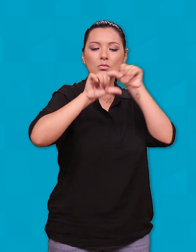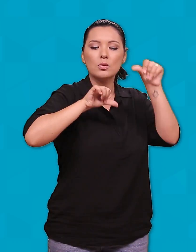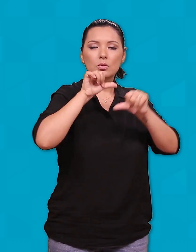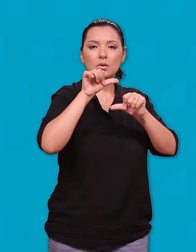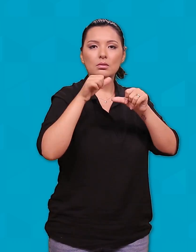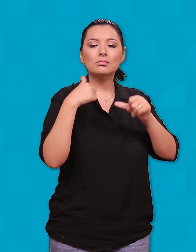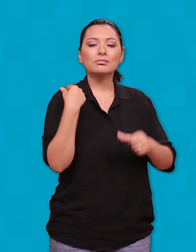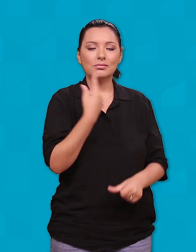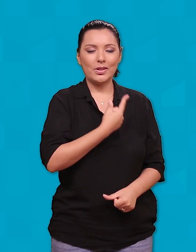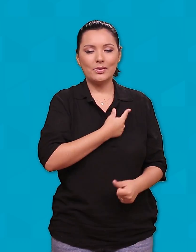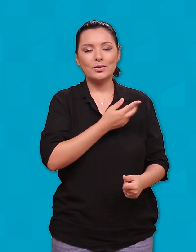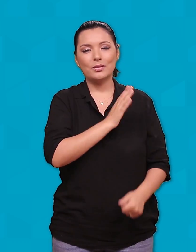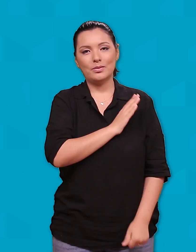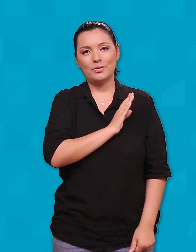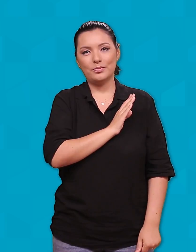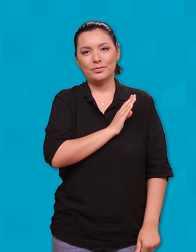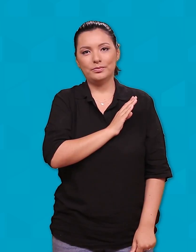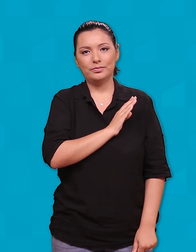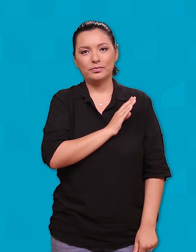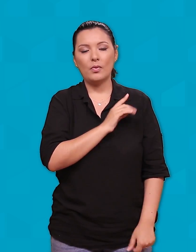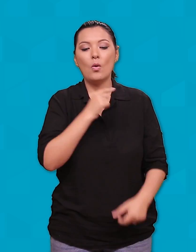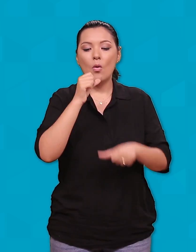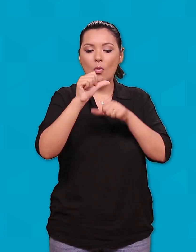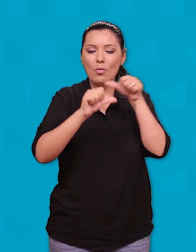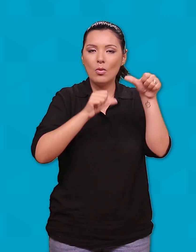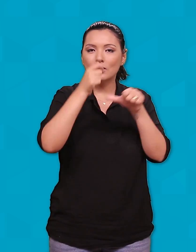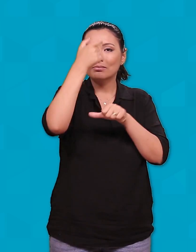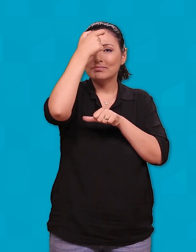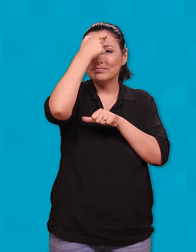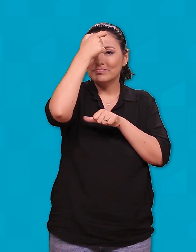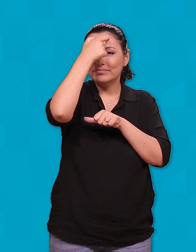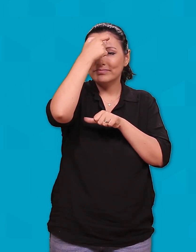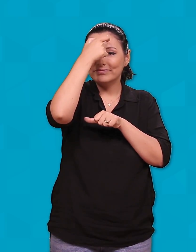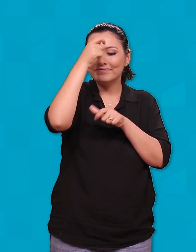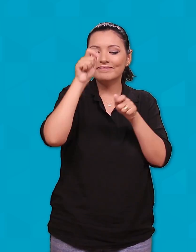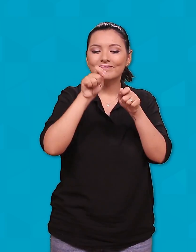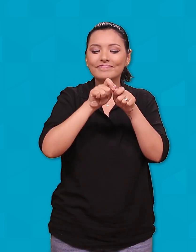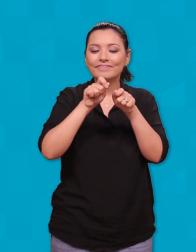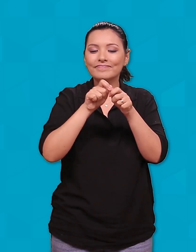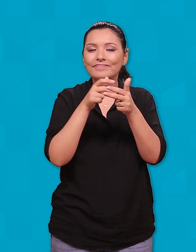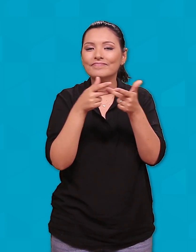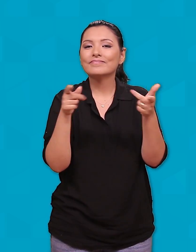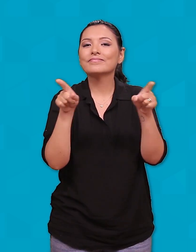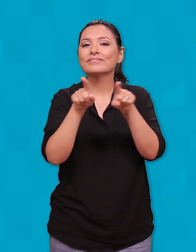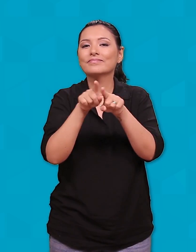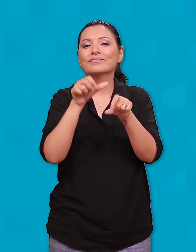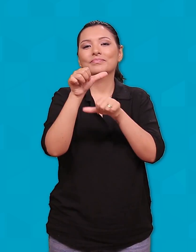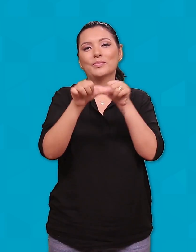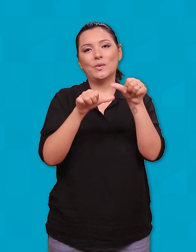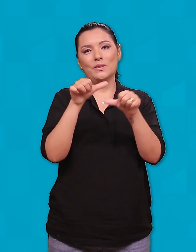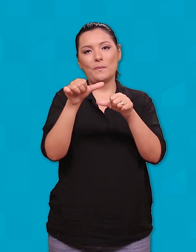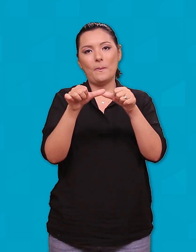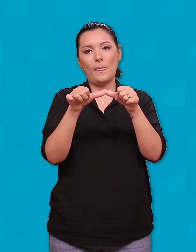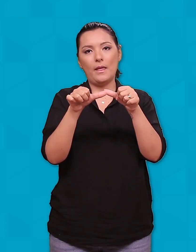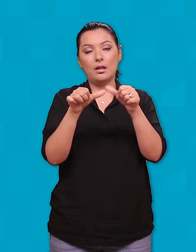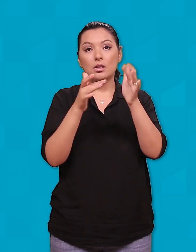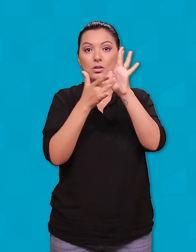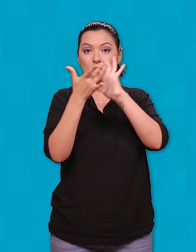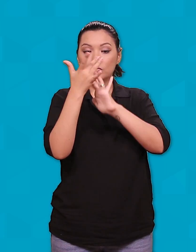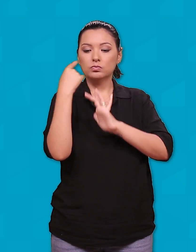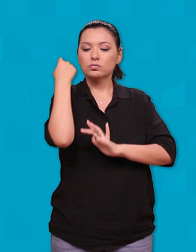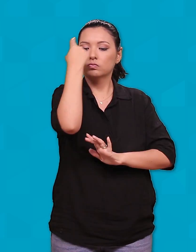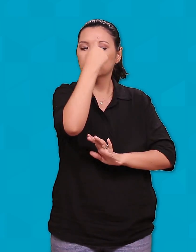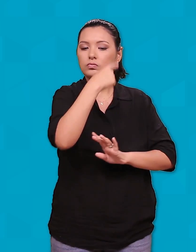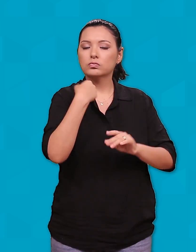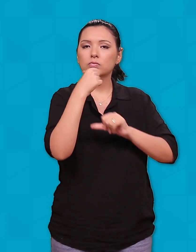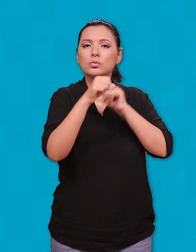nosso coração, muda os nossos pensamentos e as nossas atitudes. Jesus se transfigura